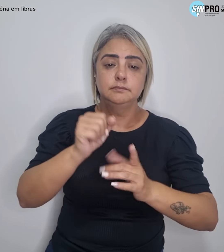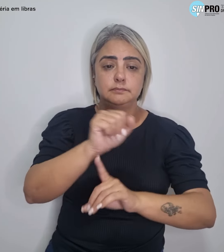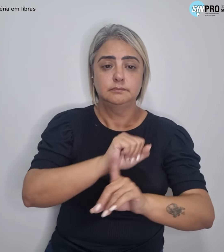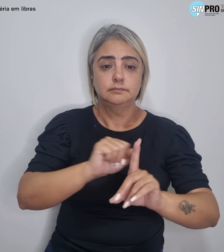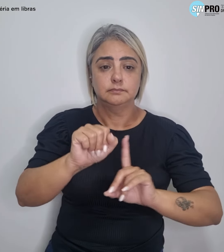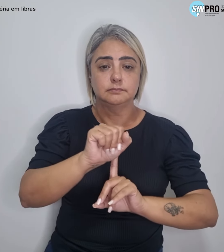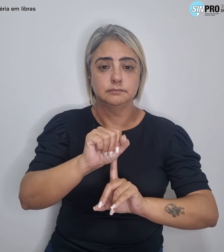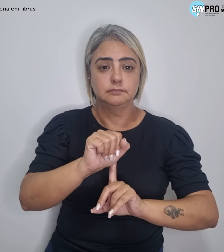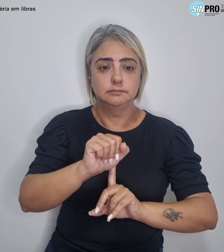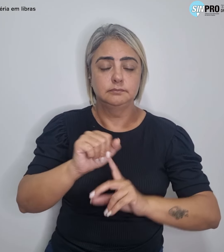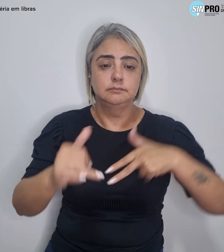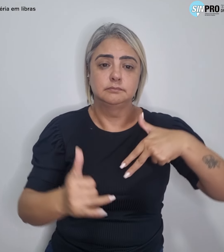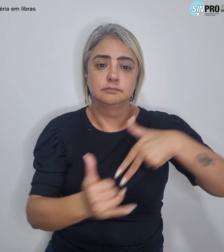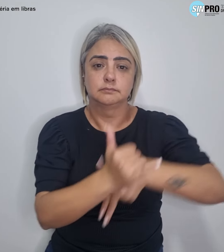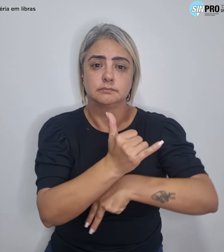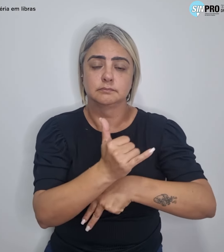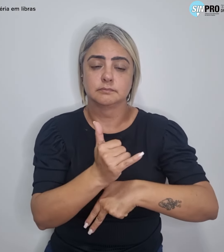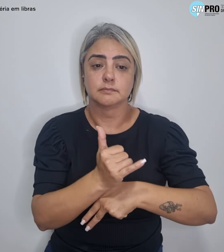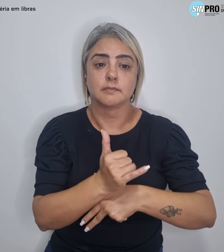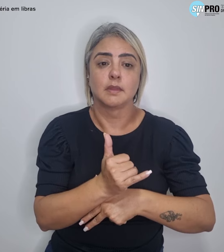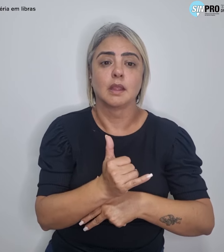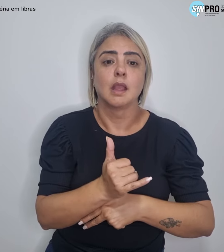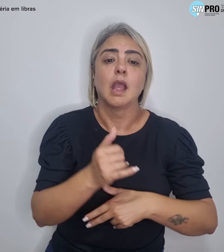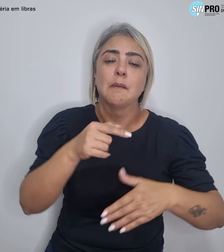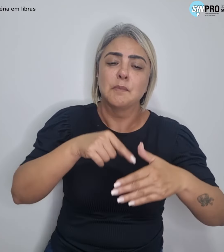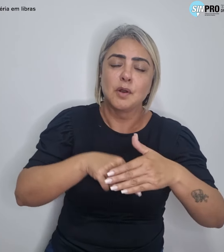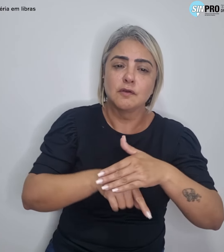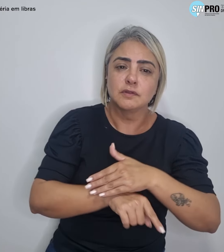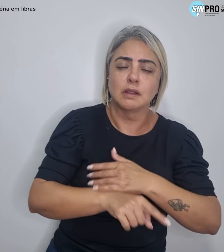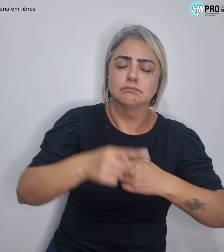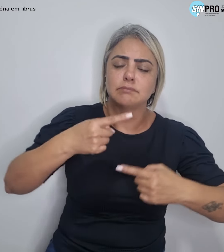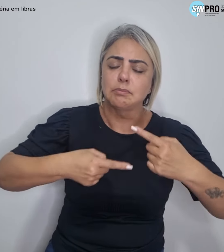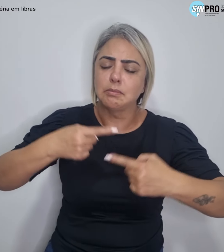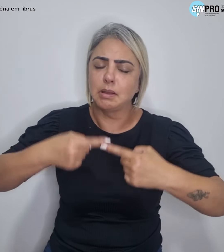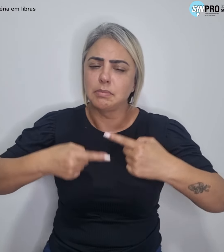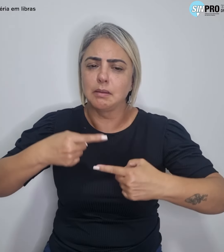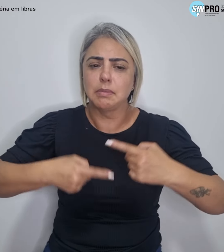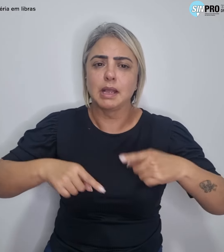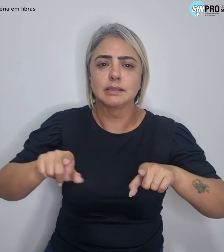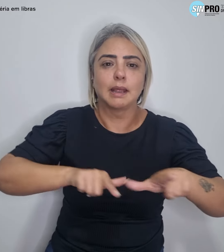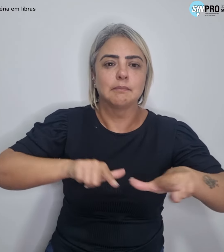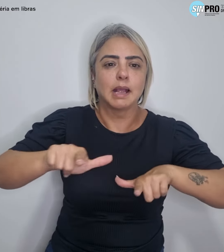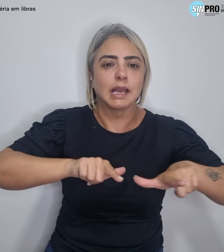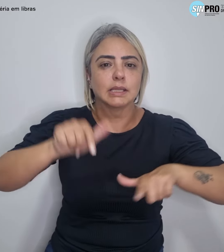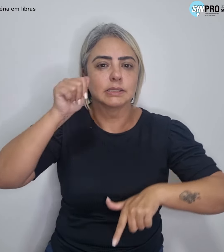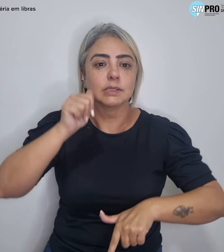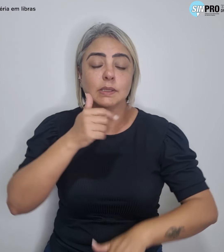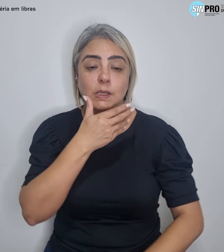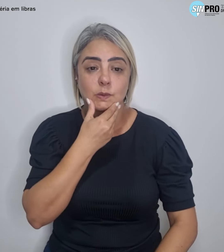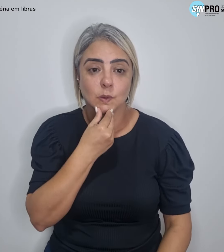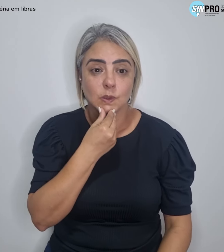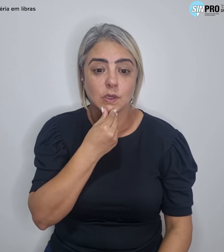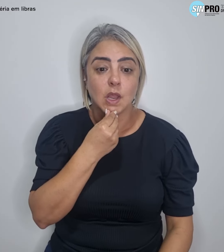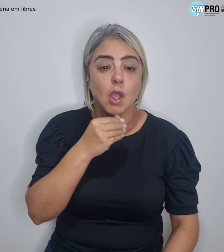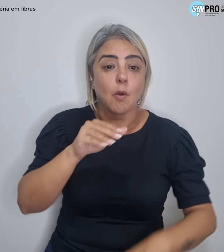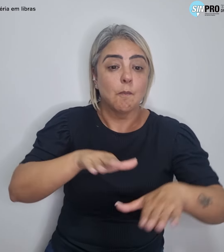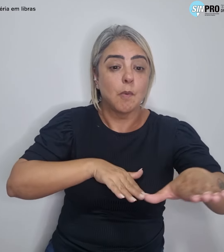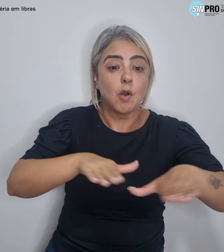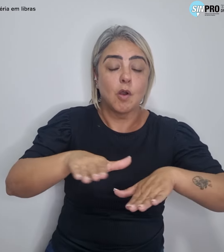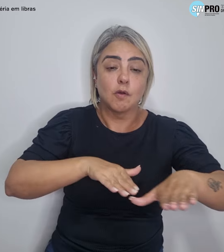às vítimas. Aprofundando esse debate com trabalhadoras e trabalhadores, o movimento sindical